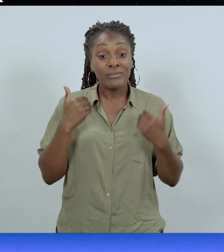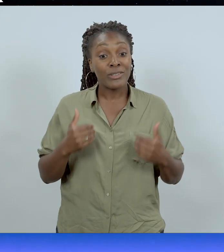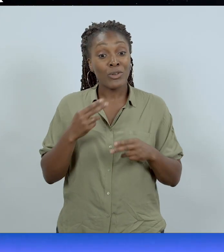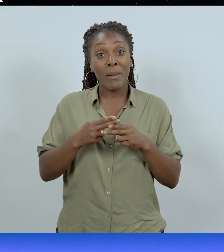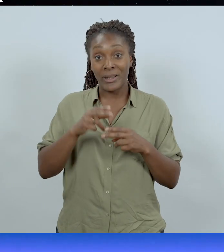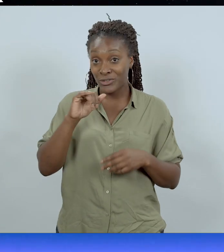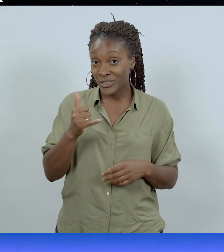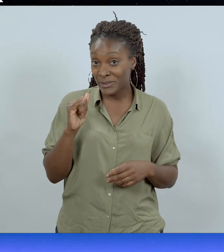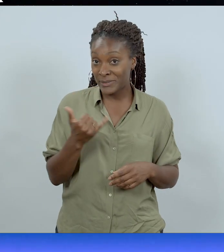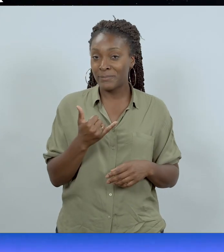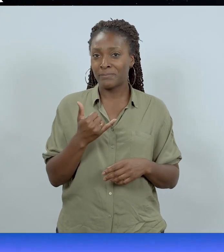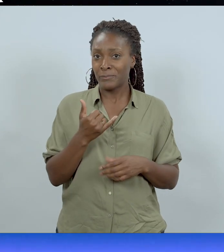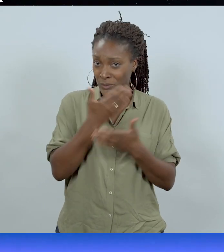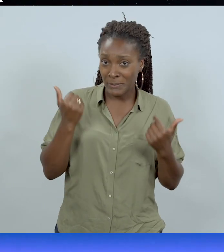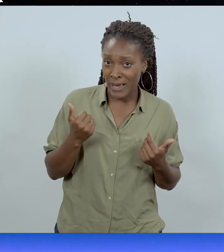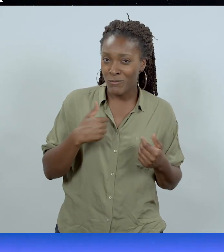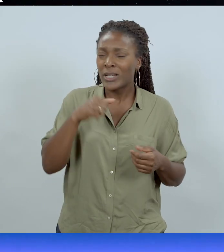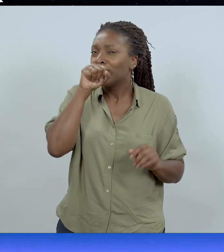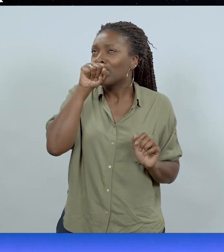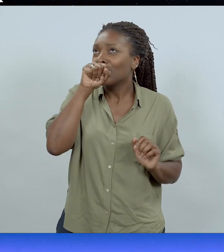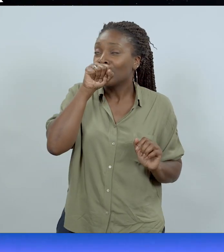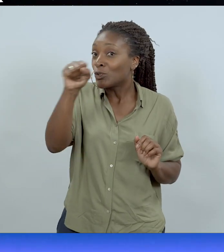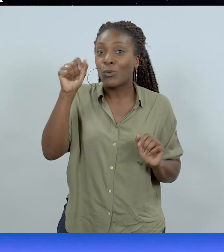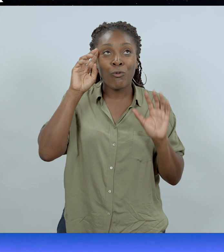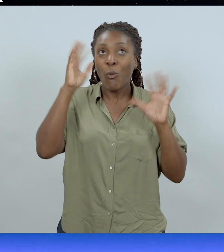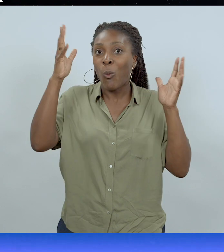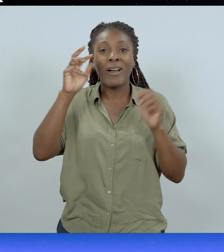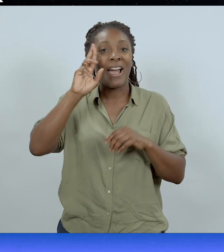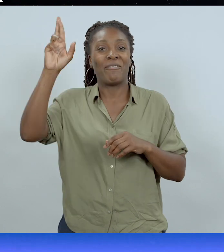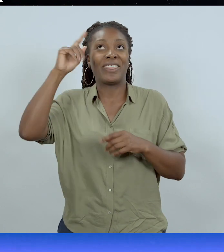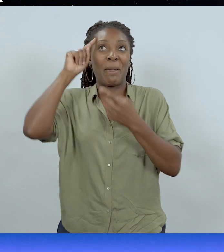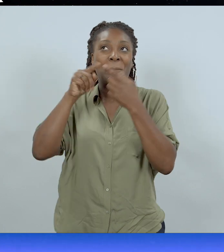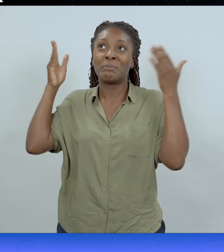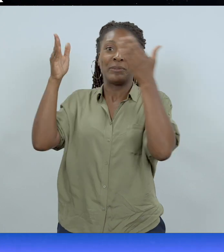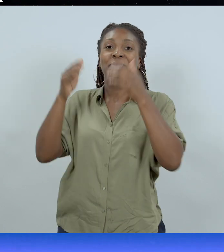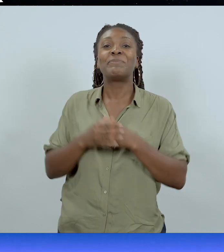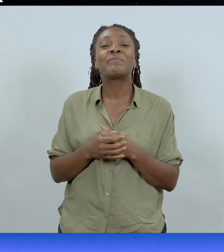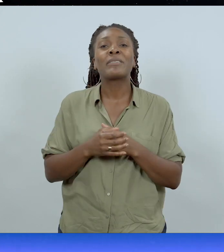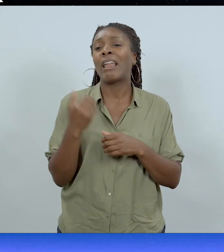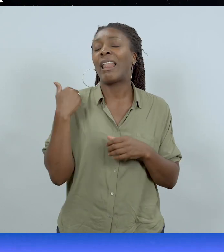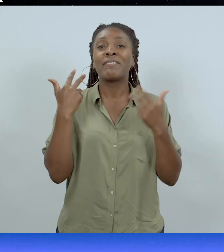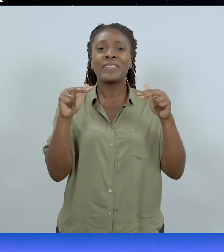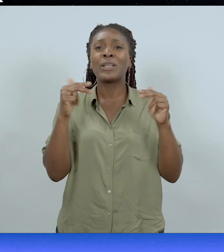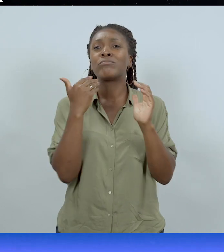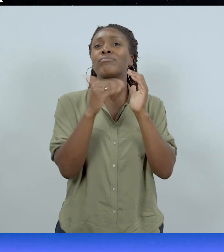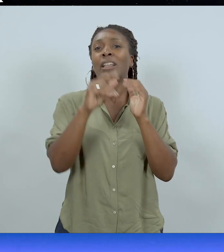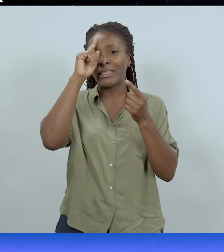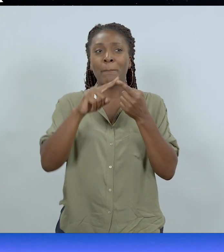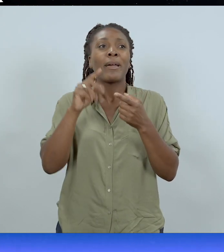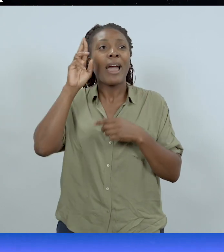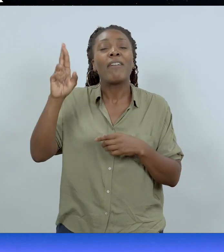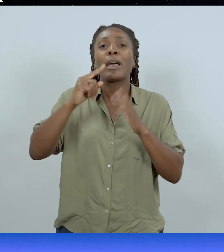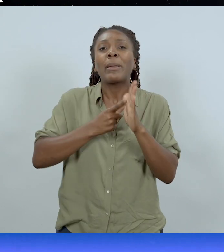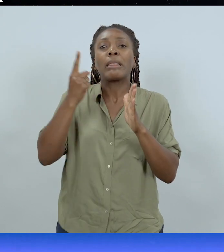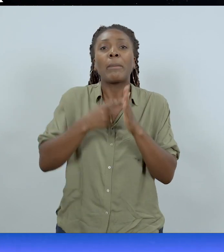Bonjour, je m'appelle Jérémy et si tu ne le sais pas encore, je suis un passionné de rêves. Et dernièrement, j'ai posté une vidéo sur les rêves